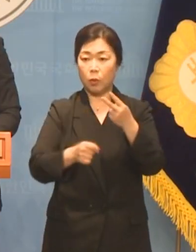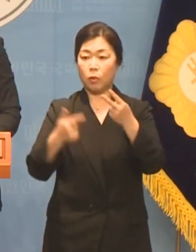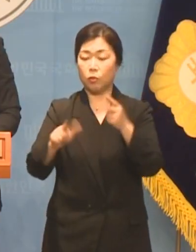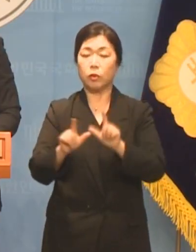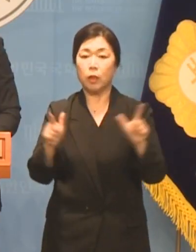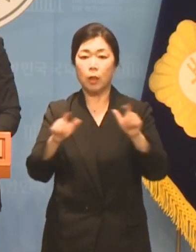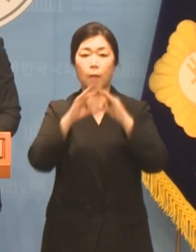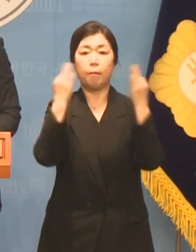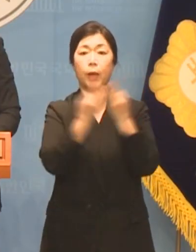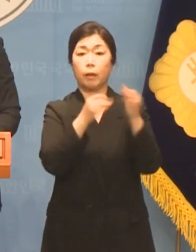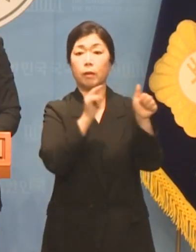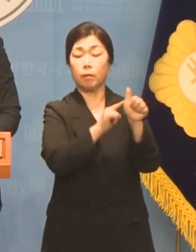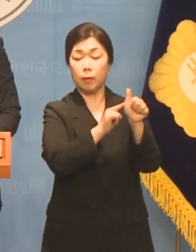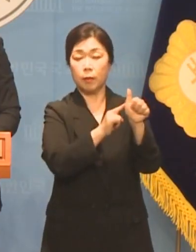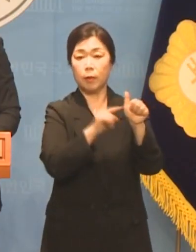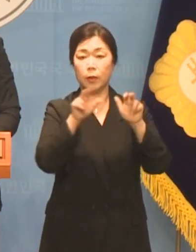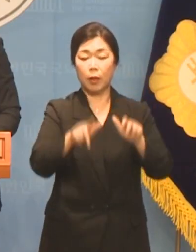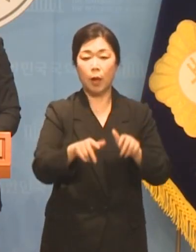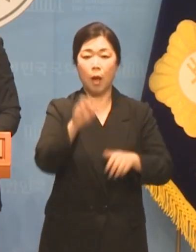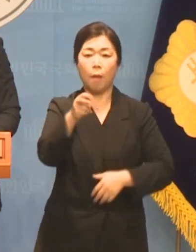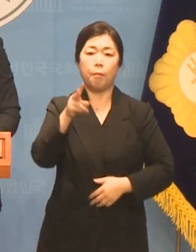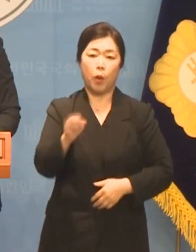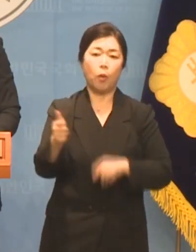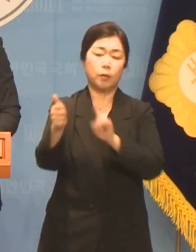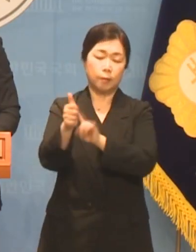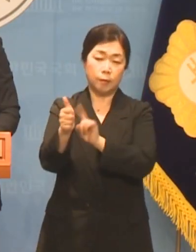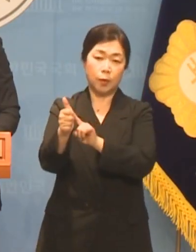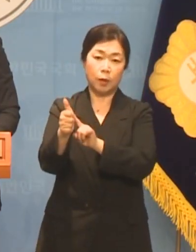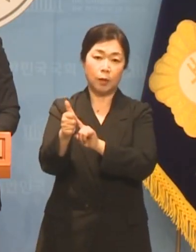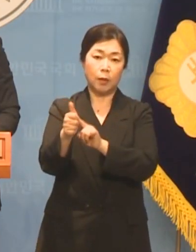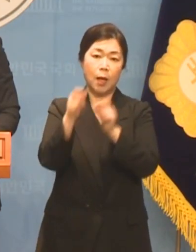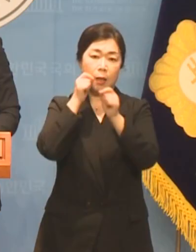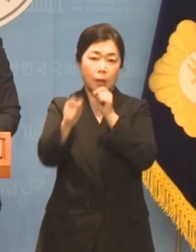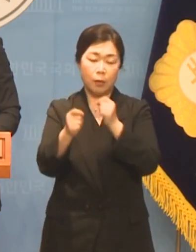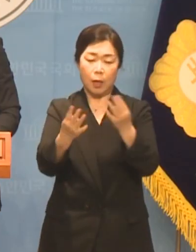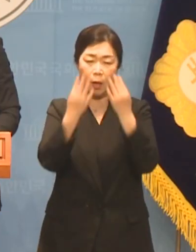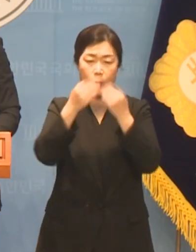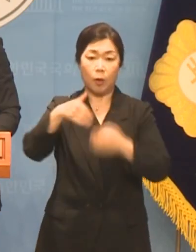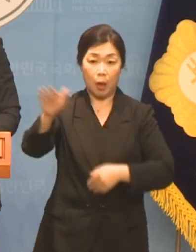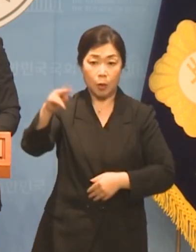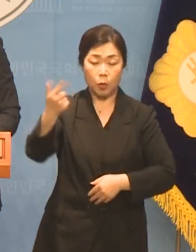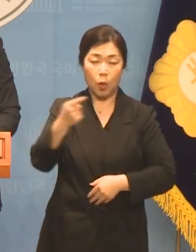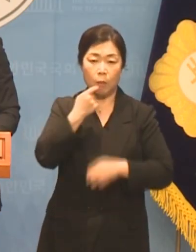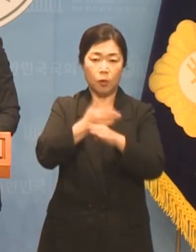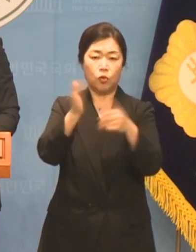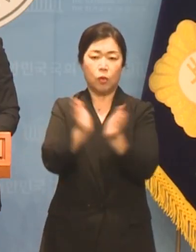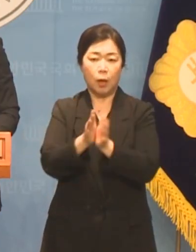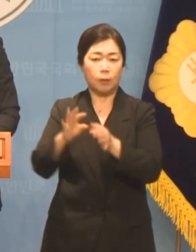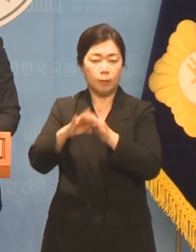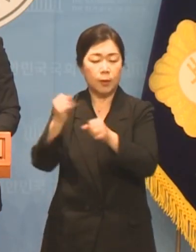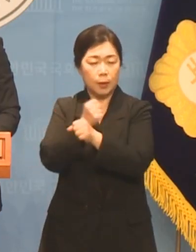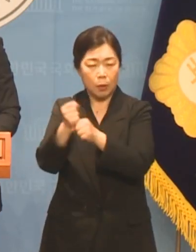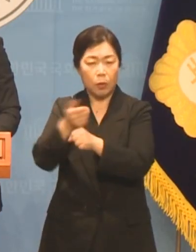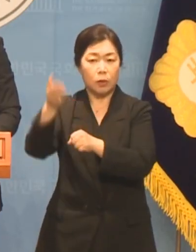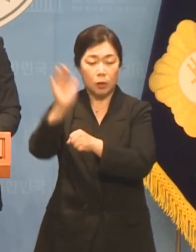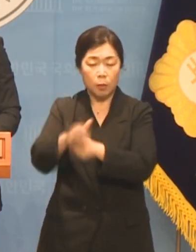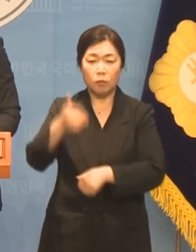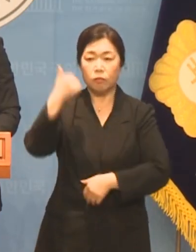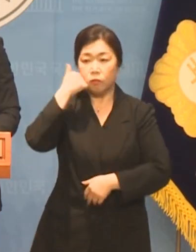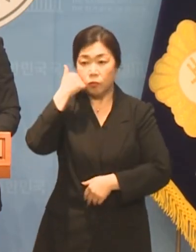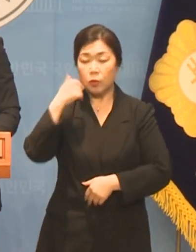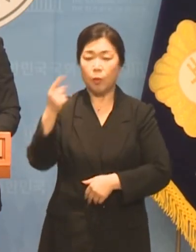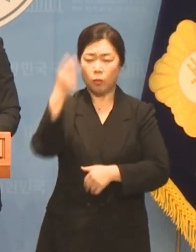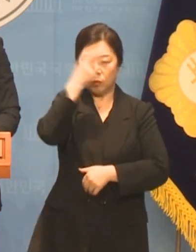본인의 페이스북을 통해 명태균 씨를 지칭하며 사기꾼이 감옥에 가서도 민주당과 짜고 발악을 하지만